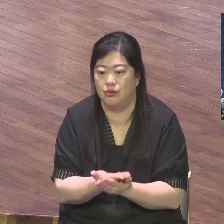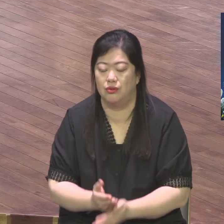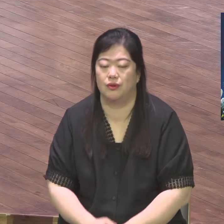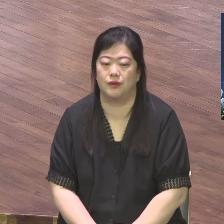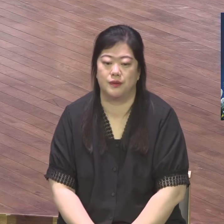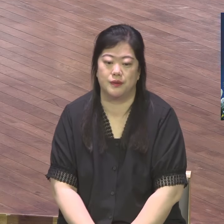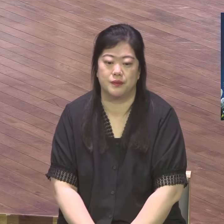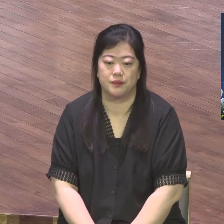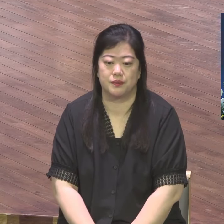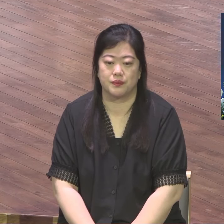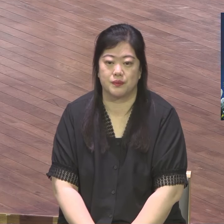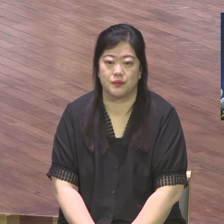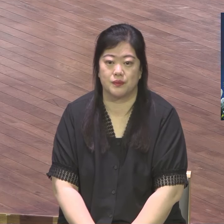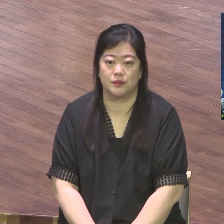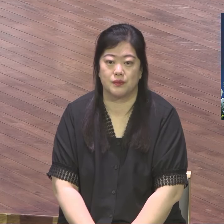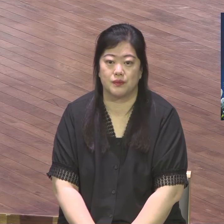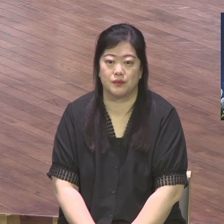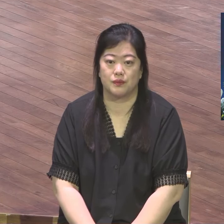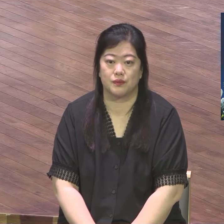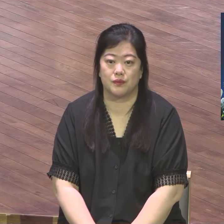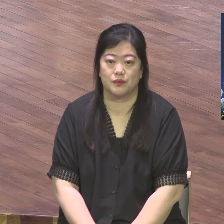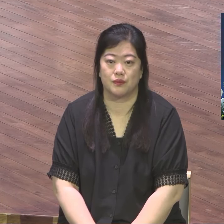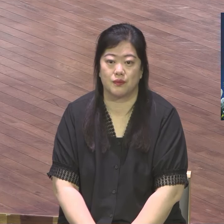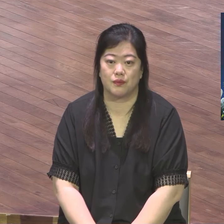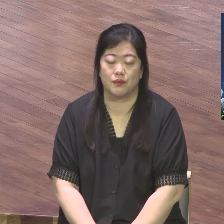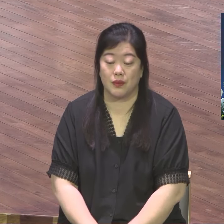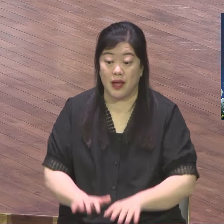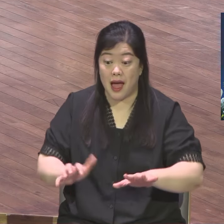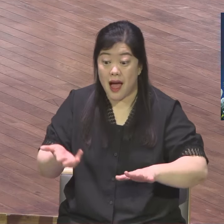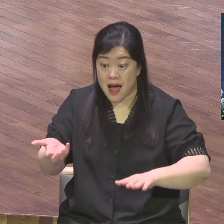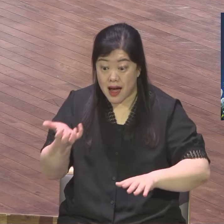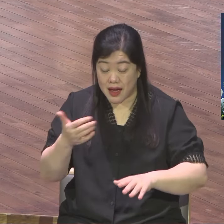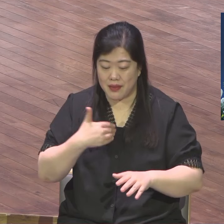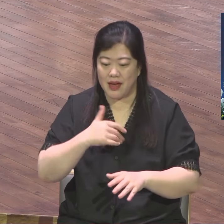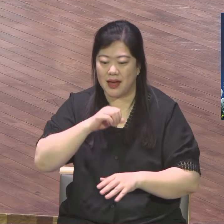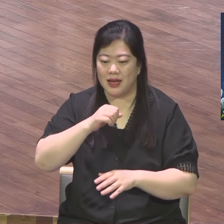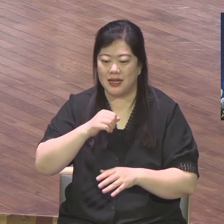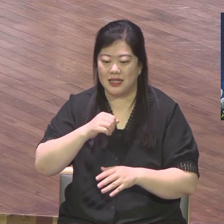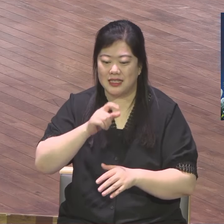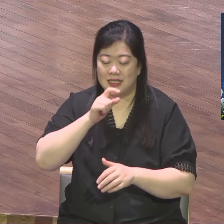제가 오늘 유아 세례 매시하면서 예를 들었죠. 한 아이를 키우려면